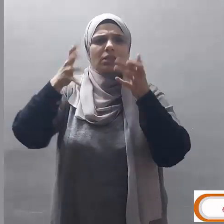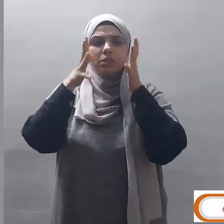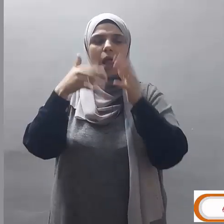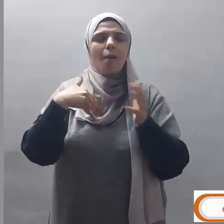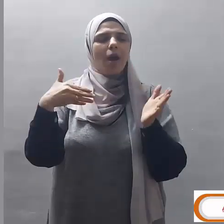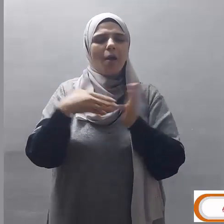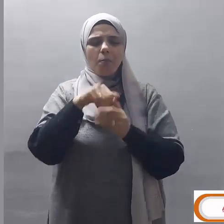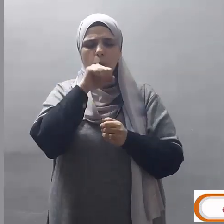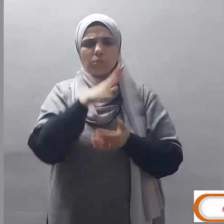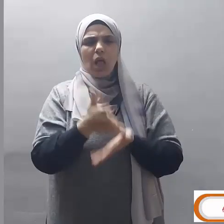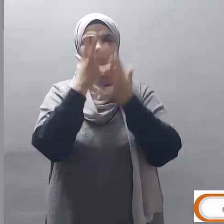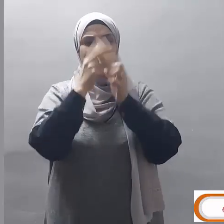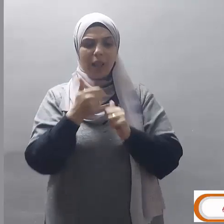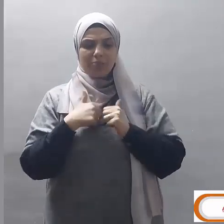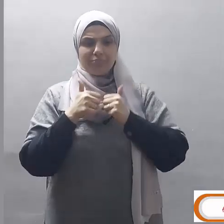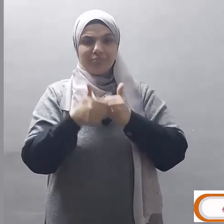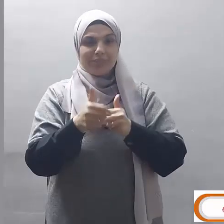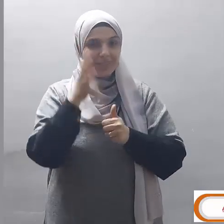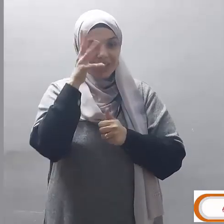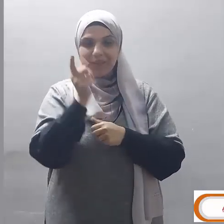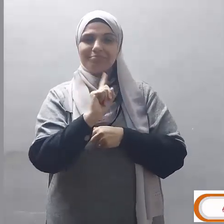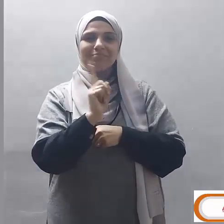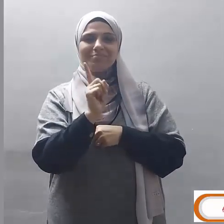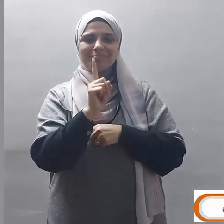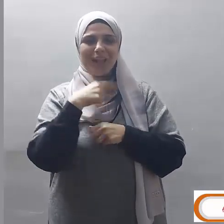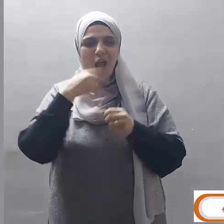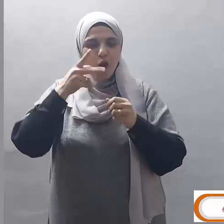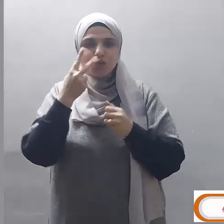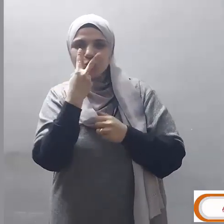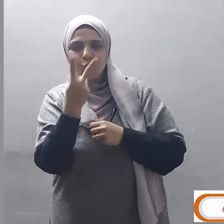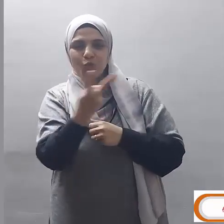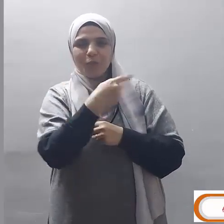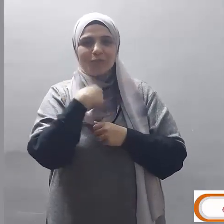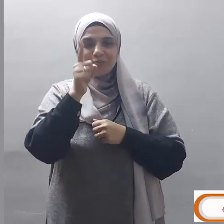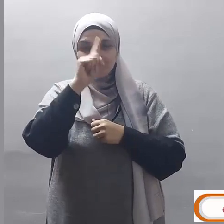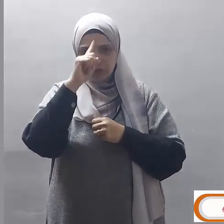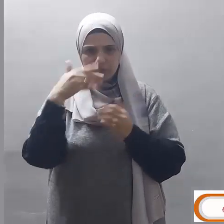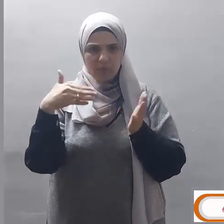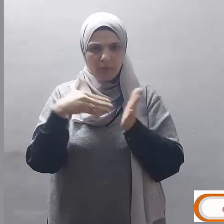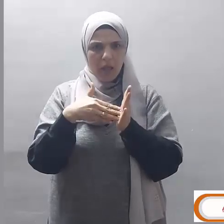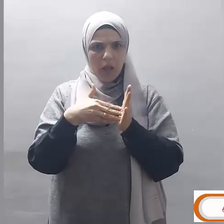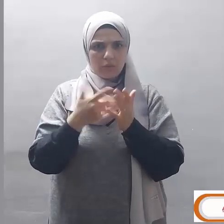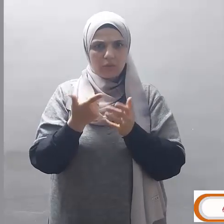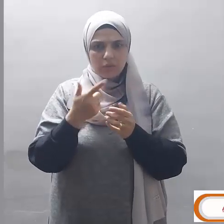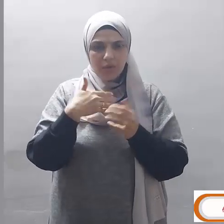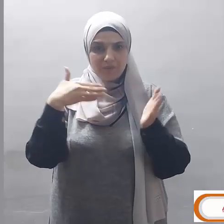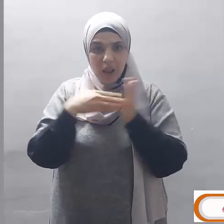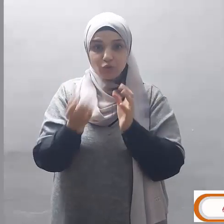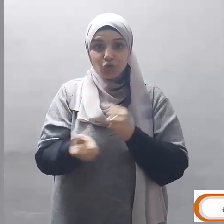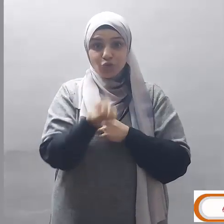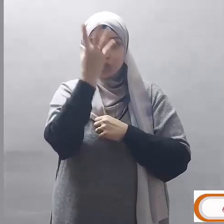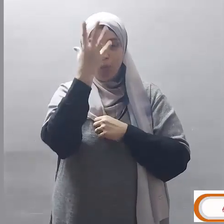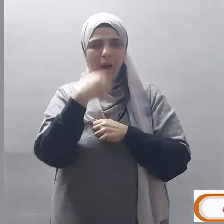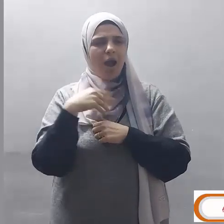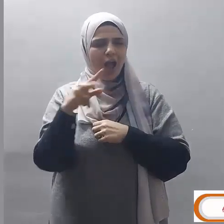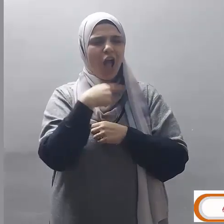يخرج إليهم رسول الله صلى الله عليه وسلم. فلما أصبح قال: قد رأيت الذي